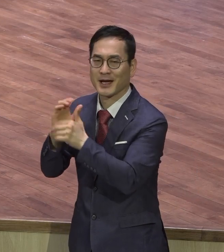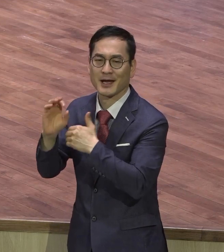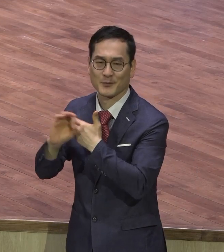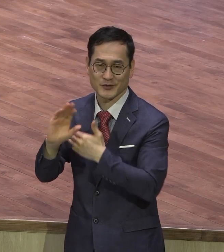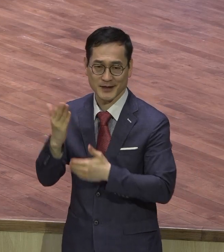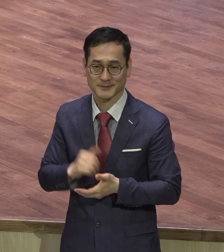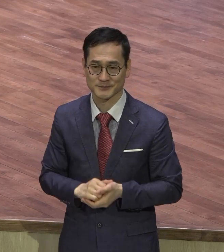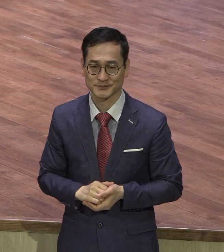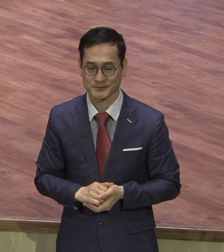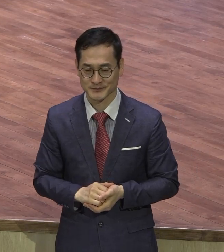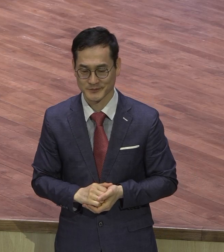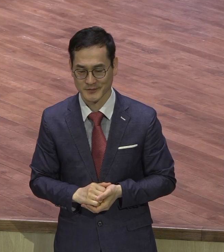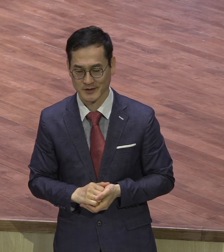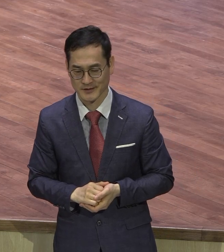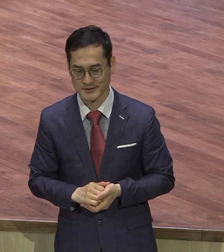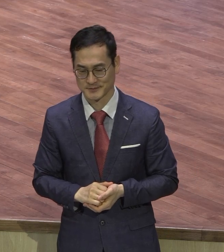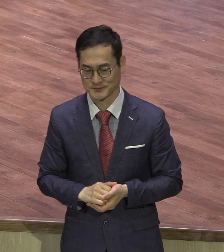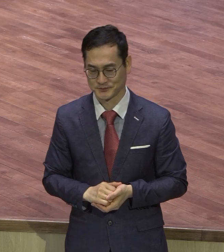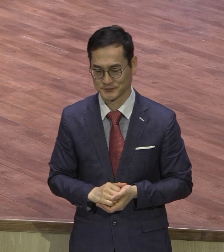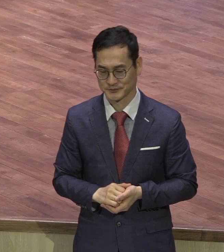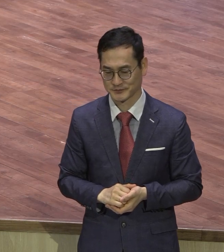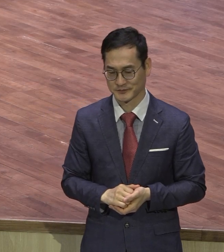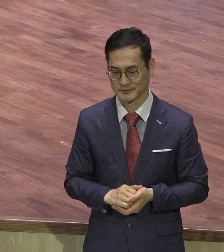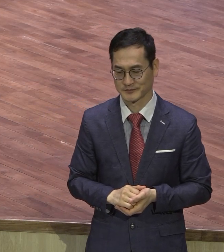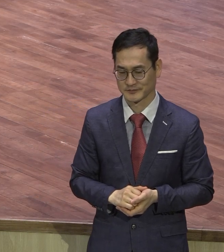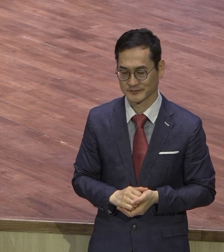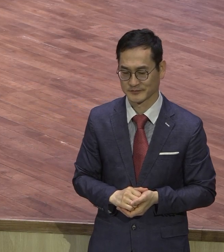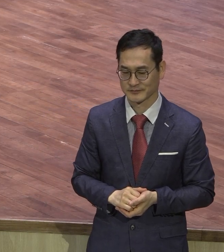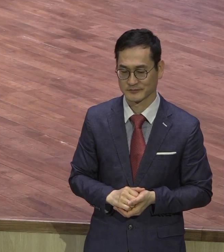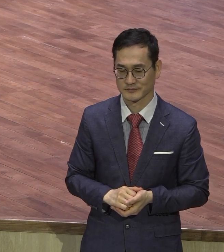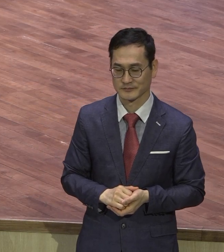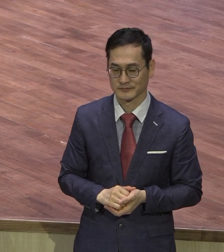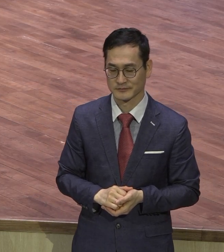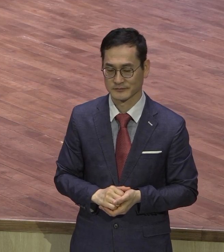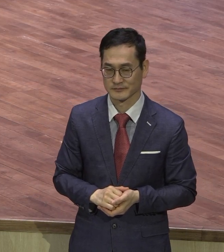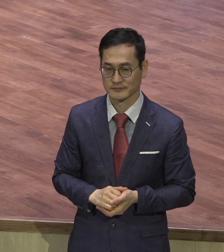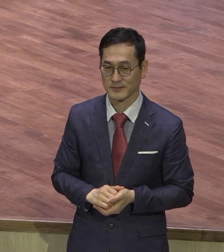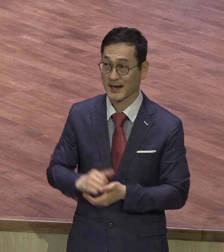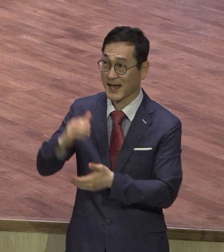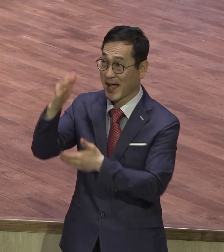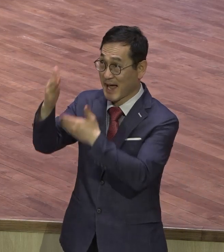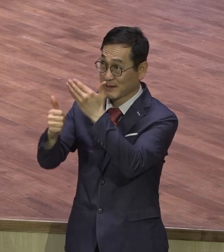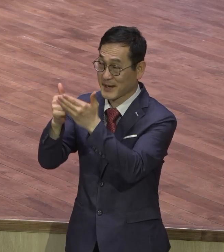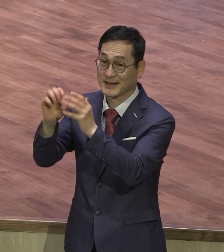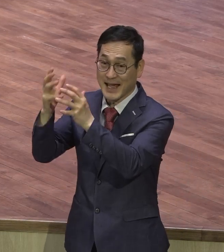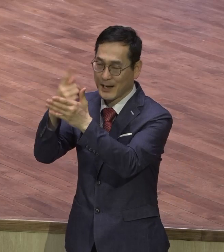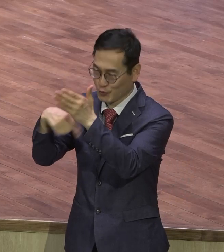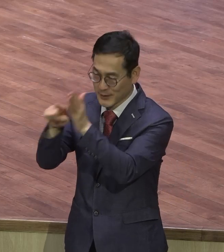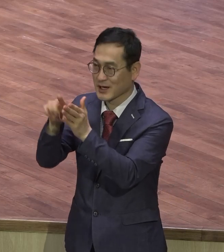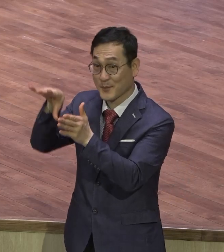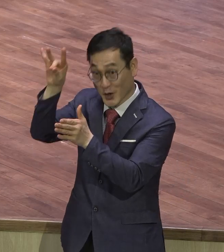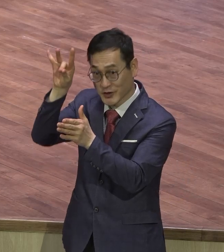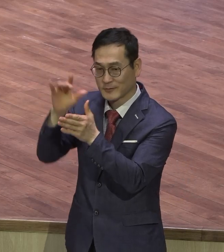능력대로 우리가 구하거나 생각하는 모든 것에 더 넘치도록 능히 베푸시는